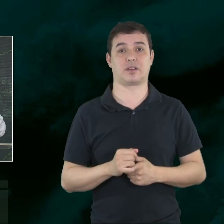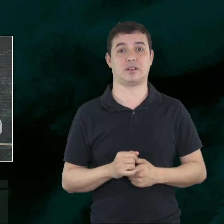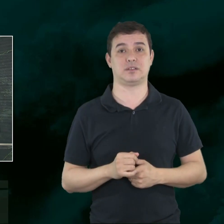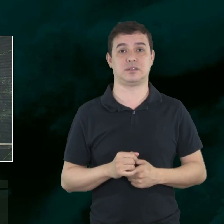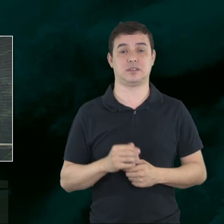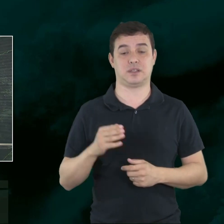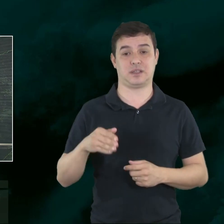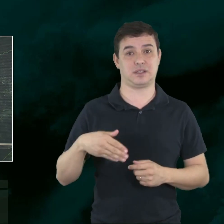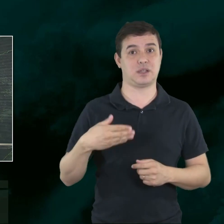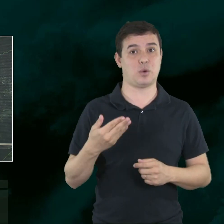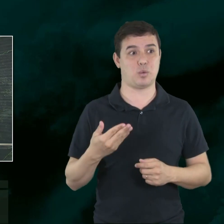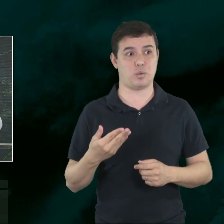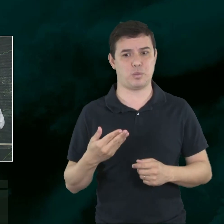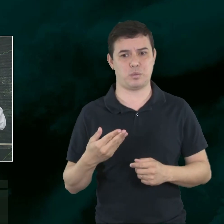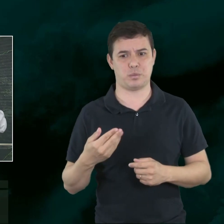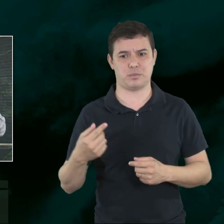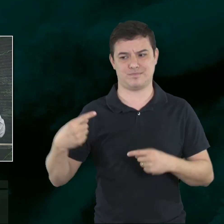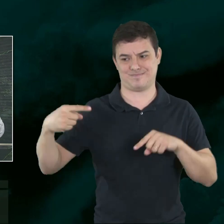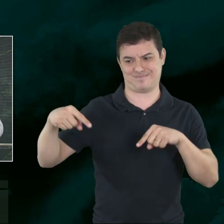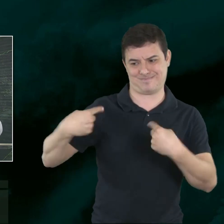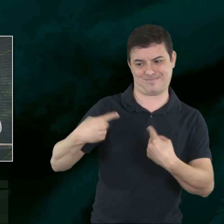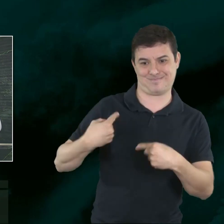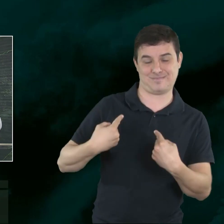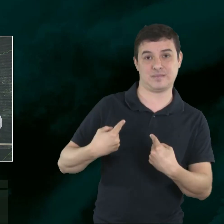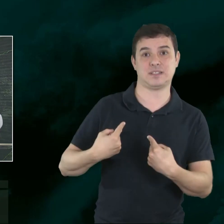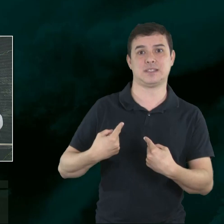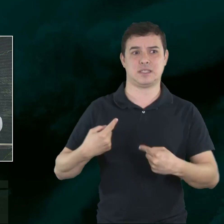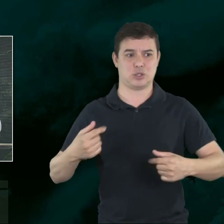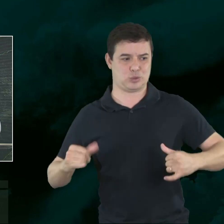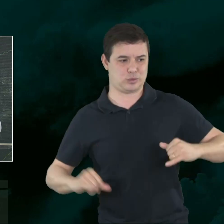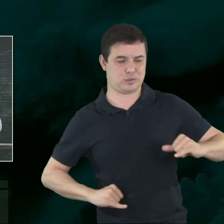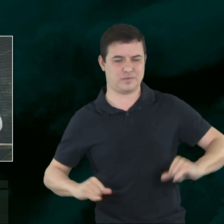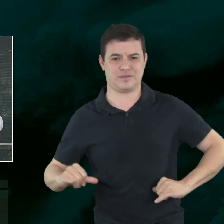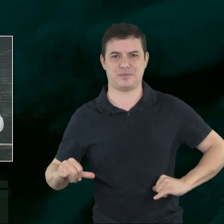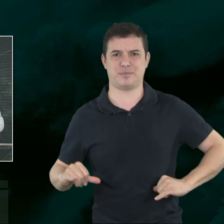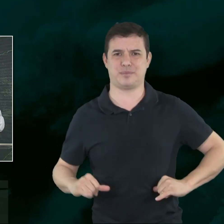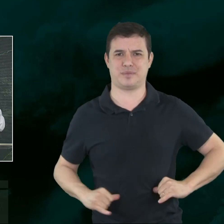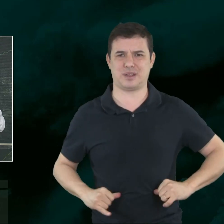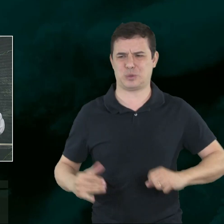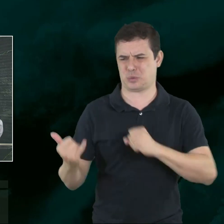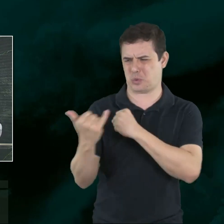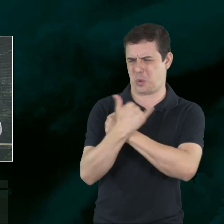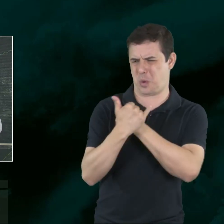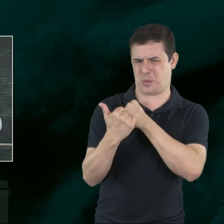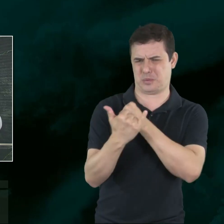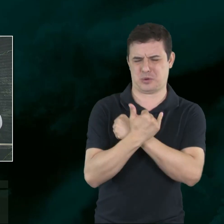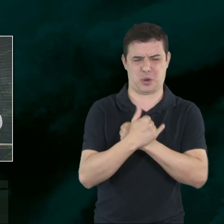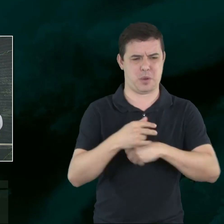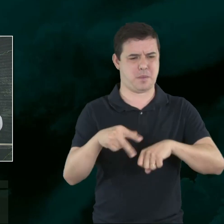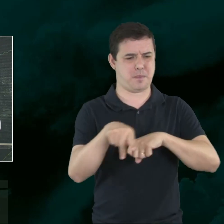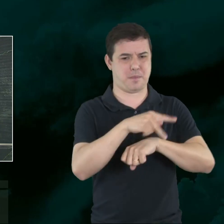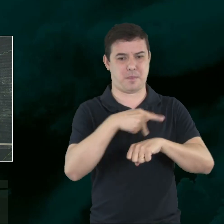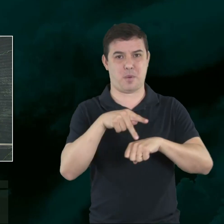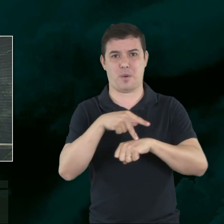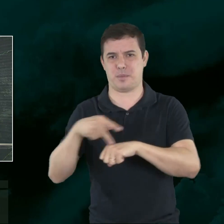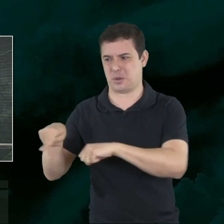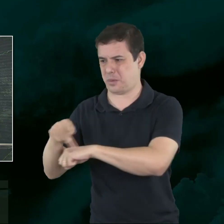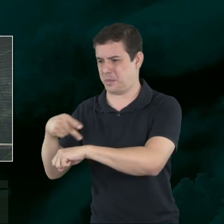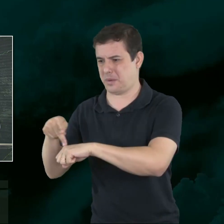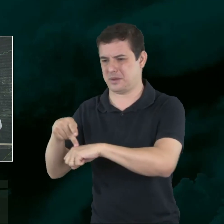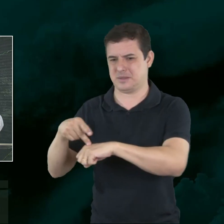sereis atribulados e vos matarão, sereis odiados de todas as nações por causa do meu